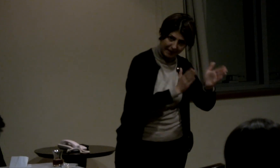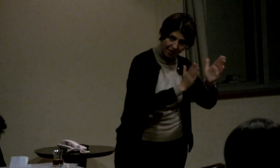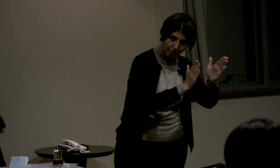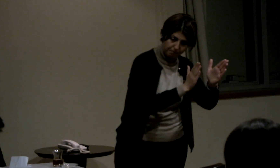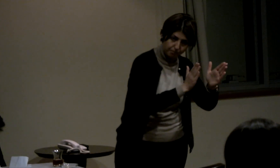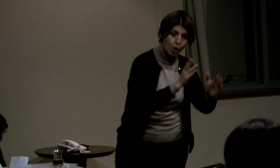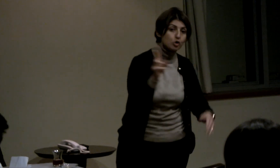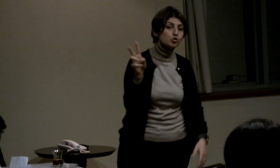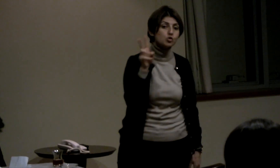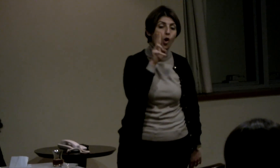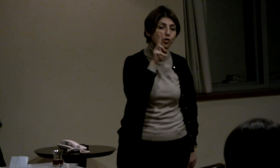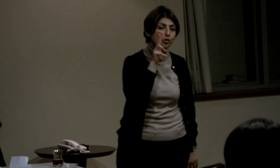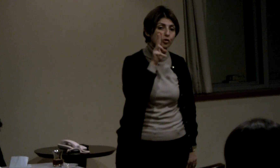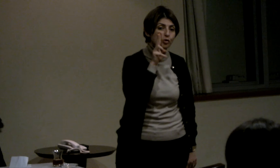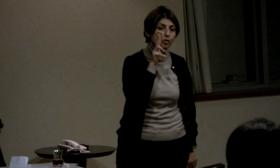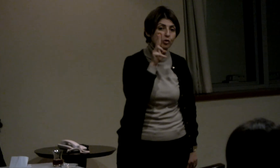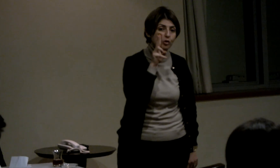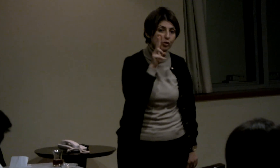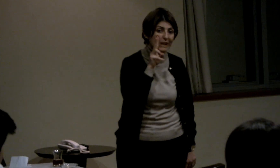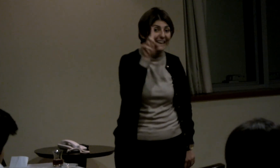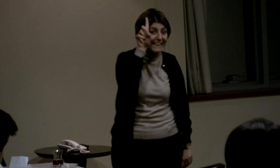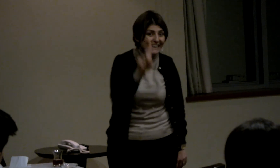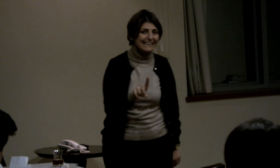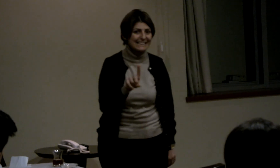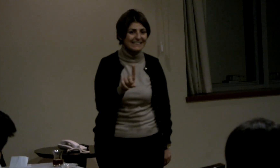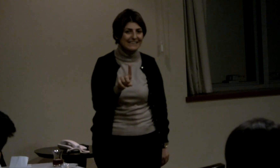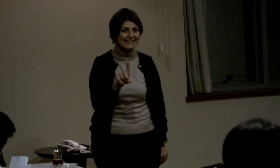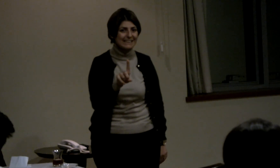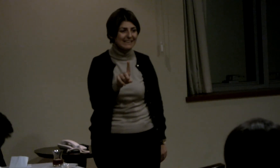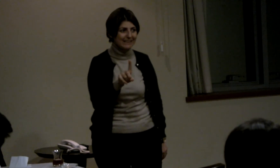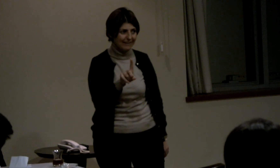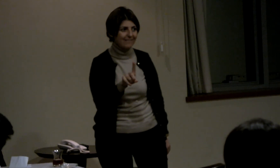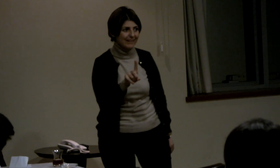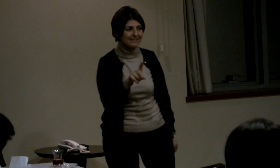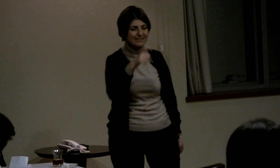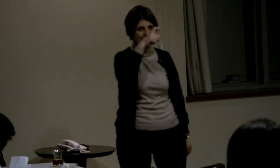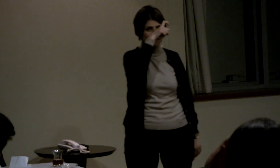Devam, son, ilk, evet, yaz,